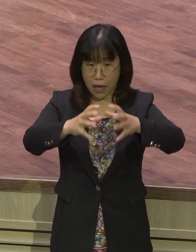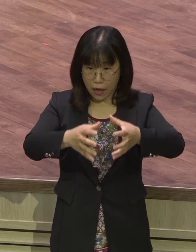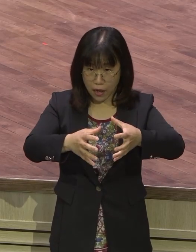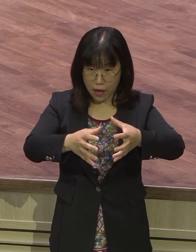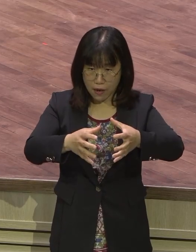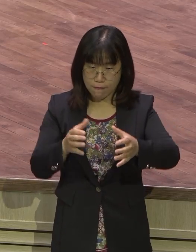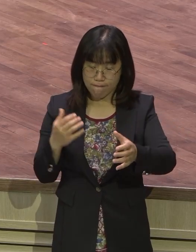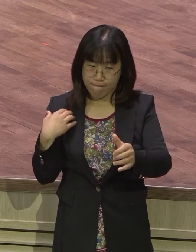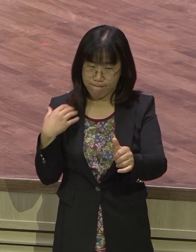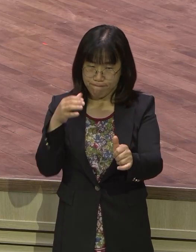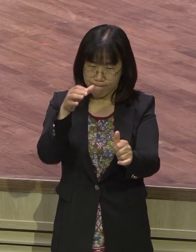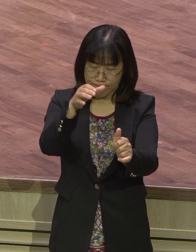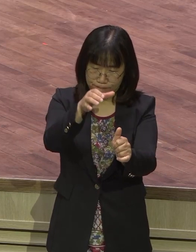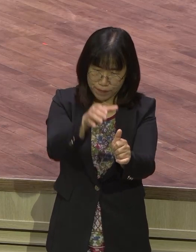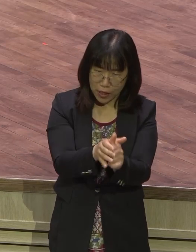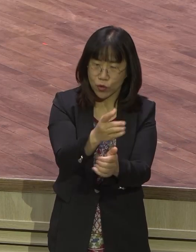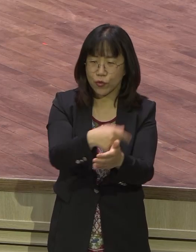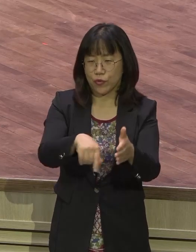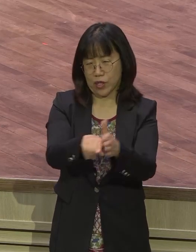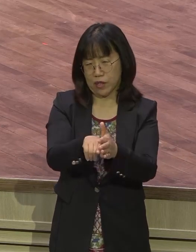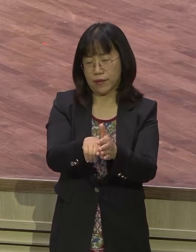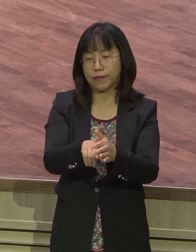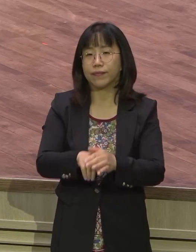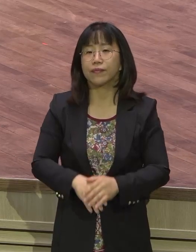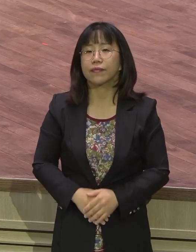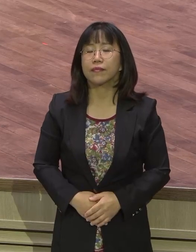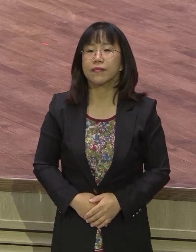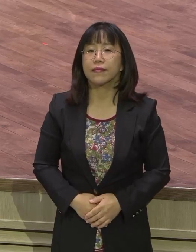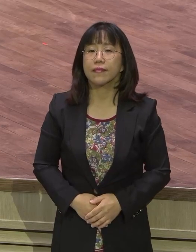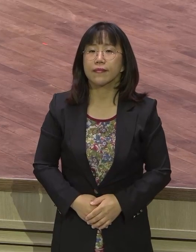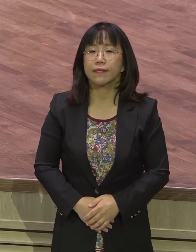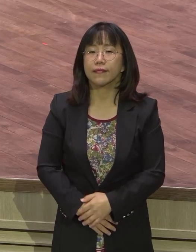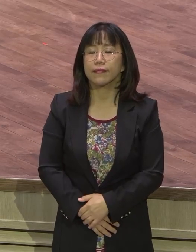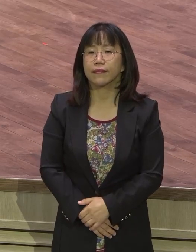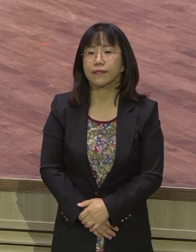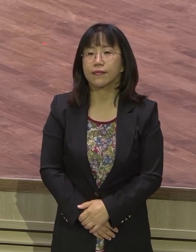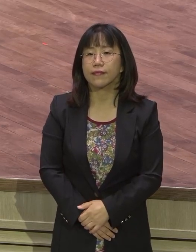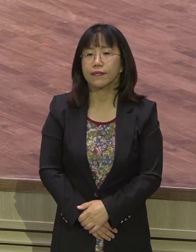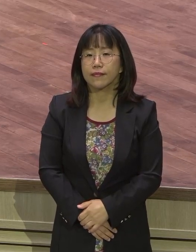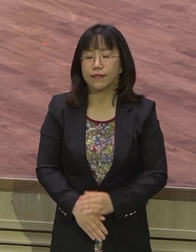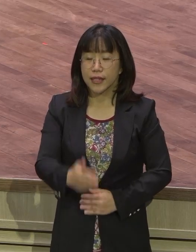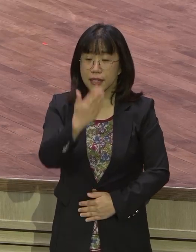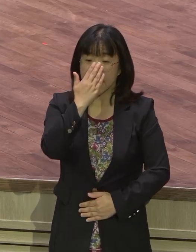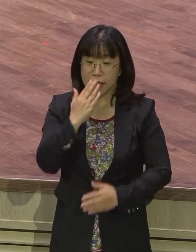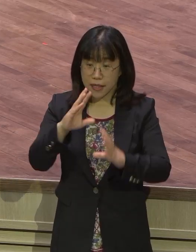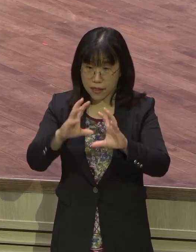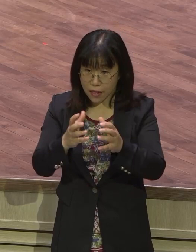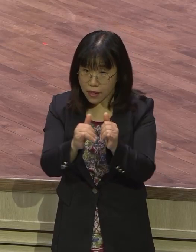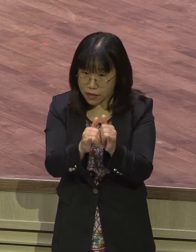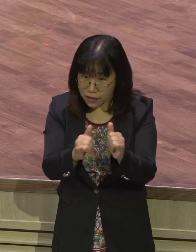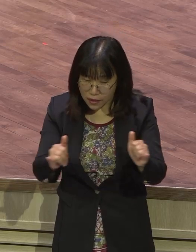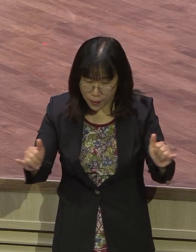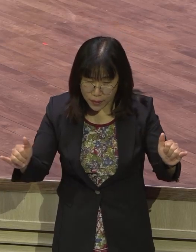실현할 수 있도록 그렇게 이스라엘 백성들을